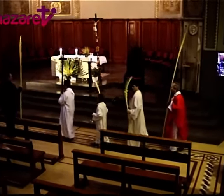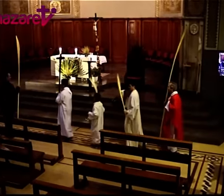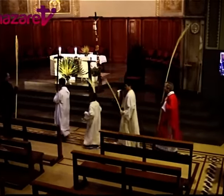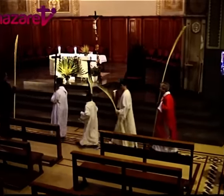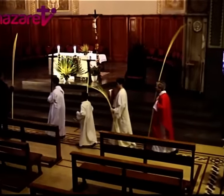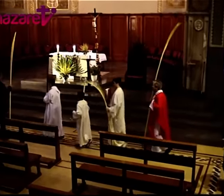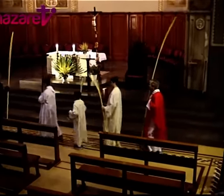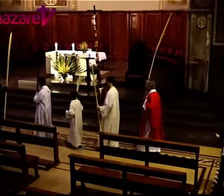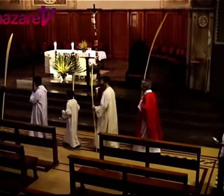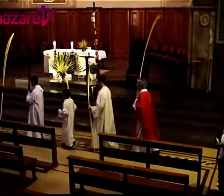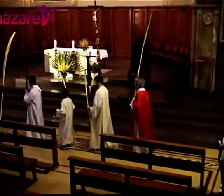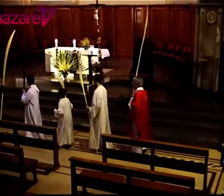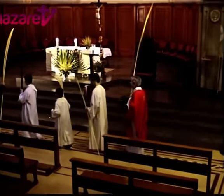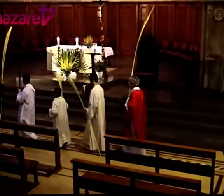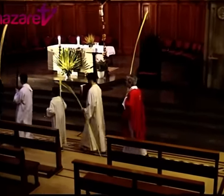su nombre,